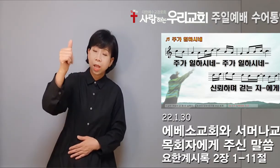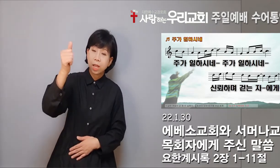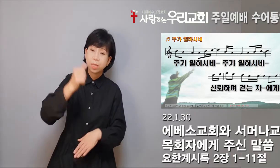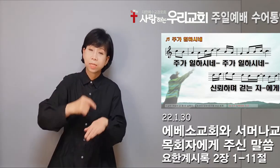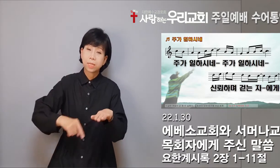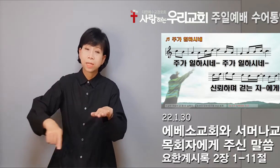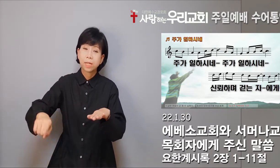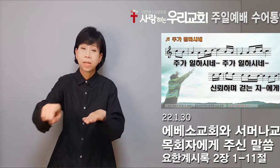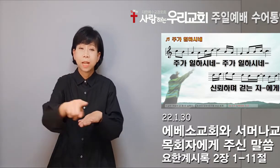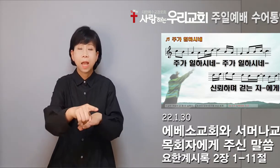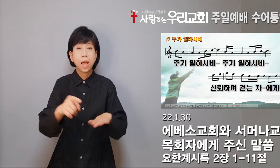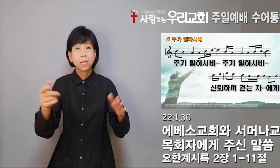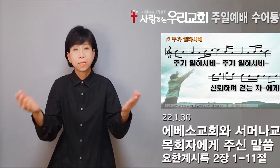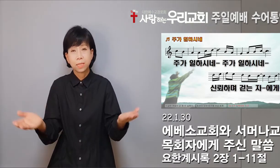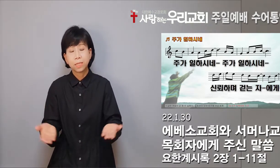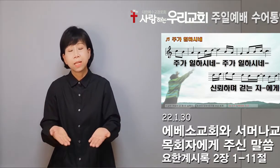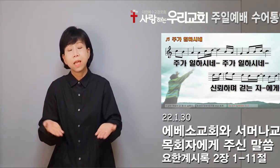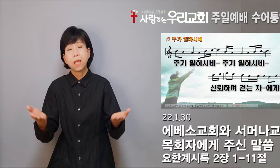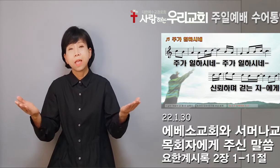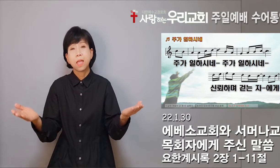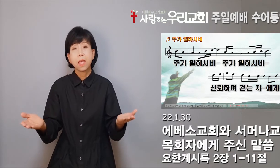일하시네 주가